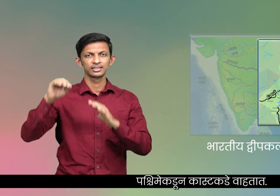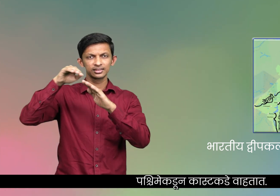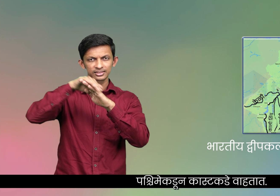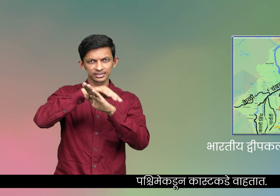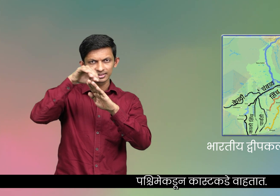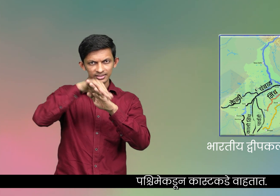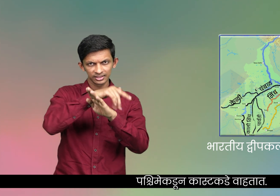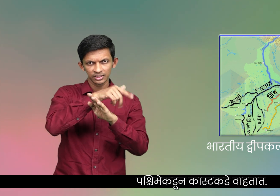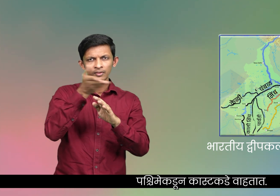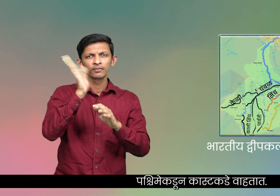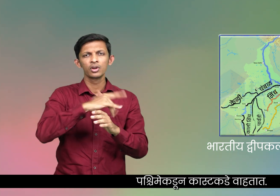पश्चिमेकडून कास्टकडे वाहतात.